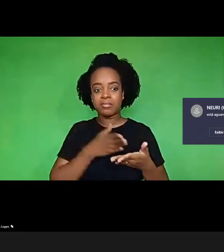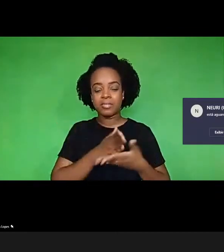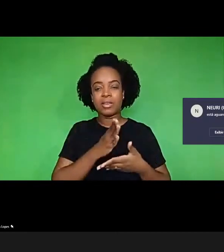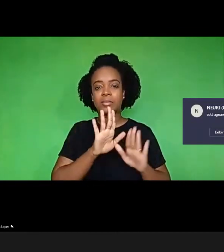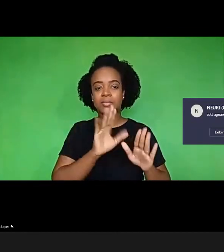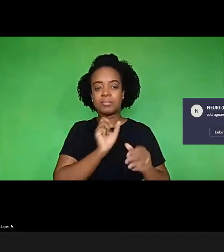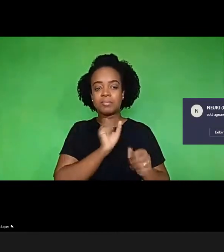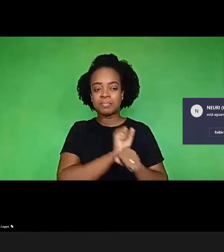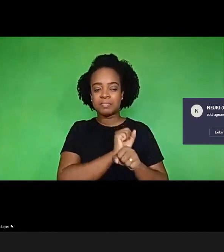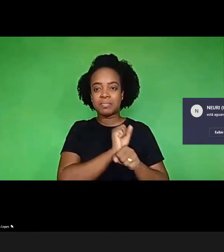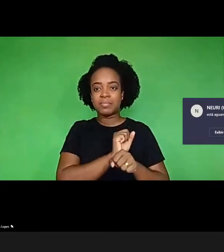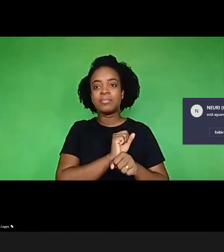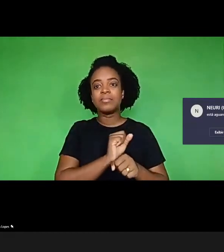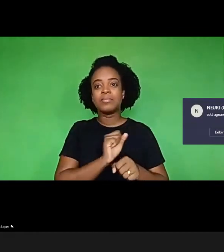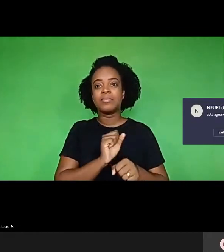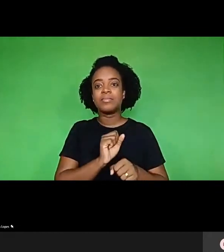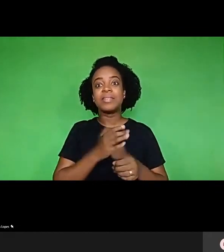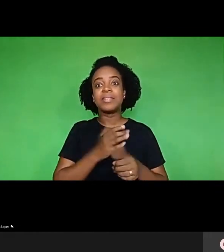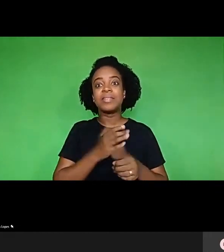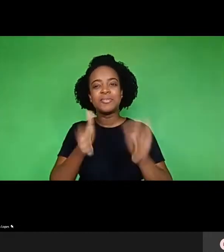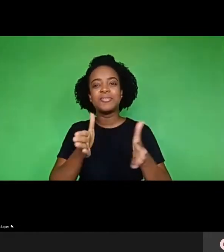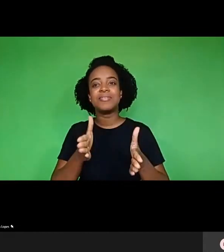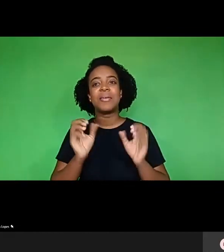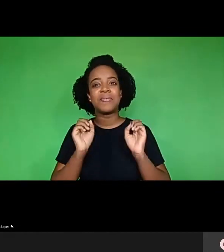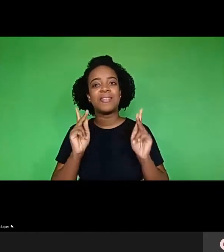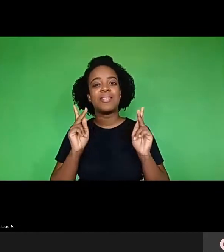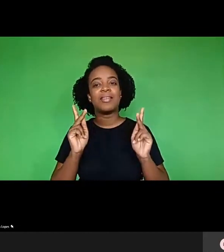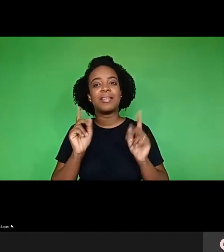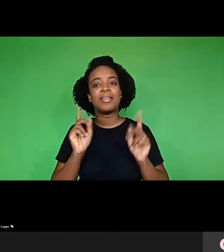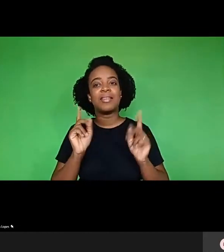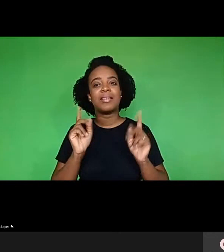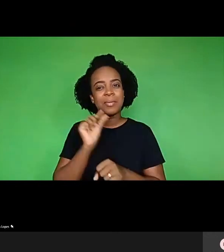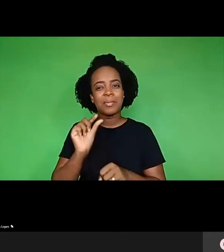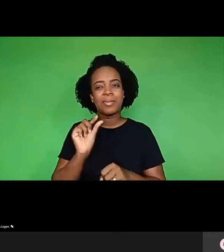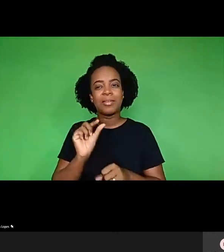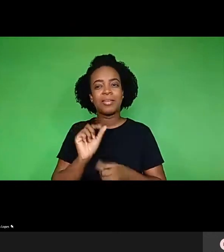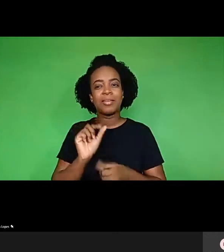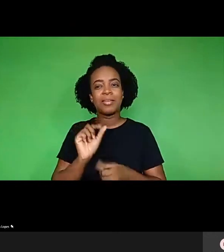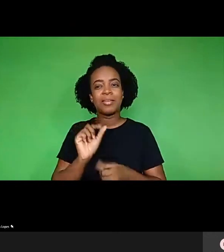Pronto. Neuri já entrou. Vamos aguardar um pouquinho.